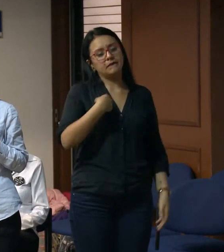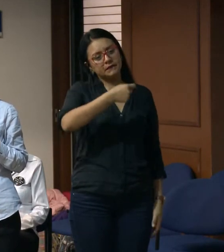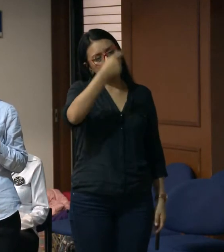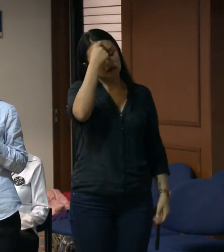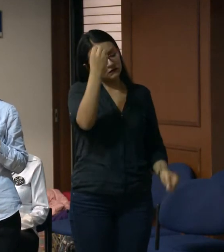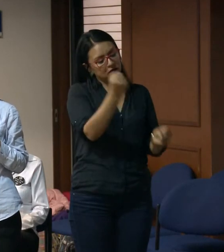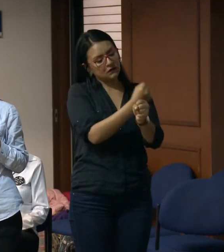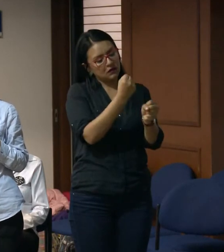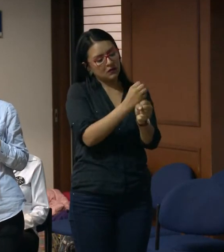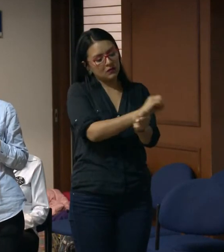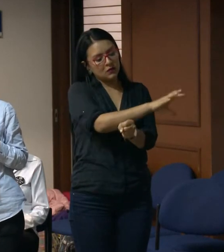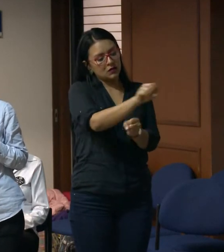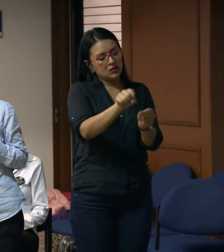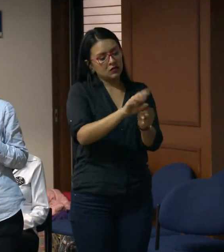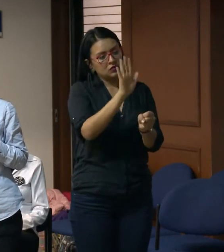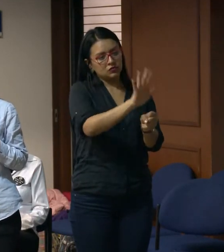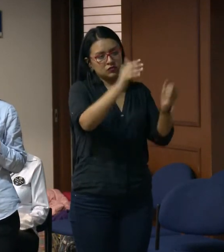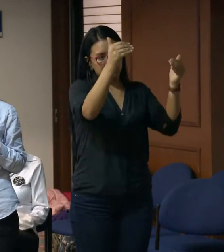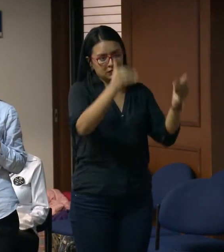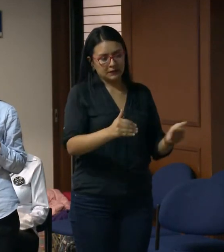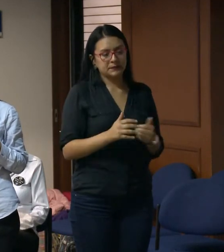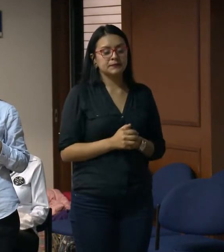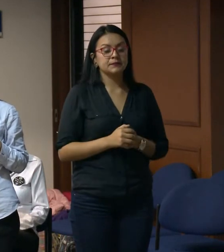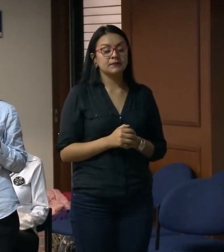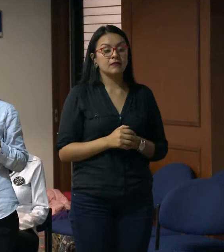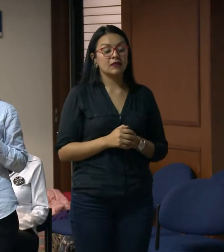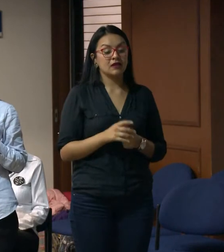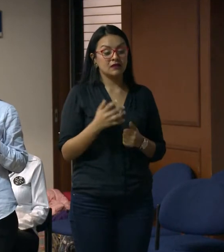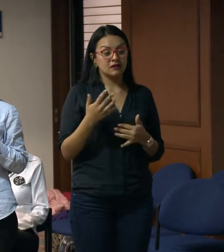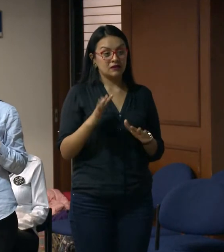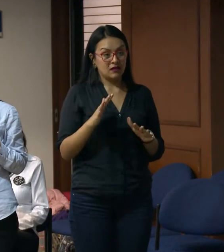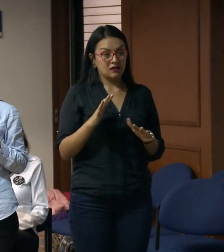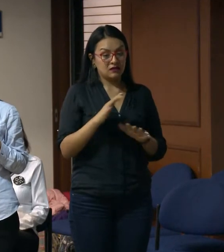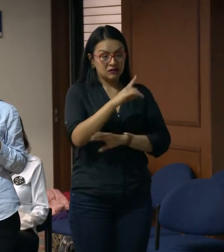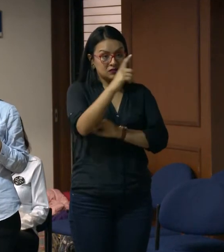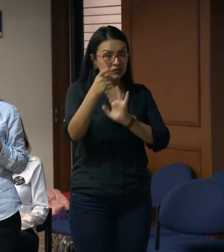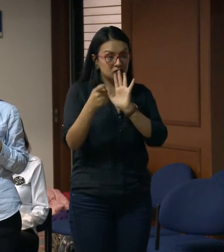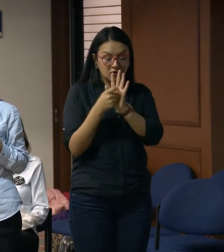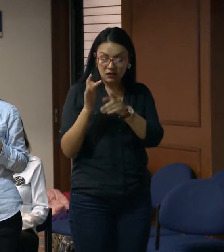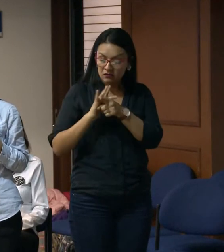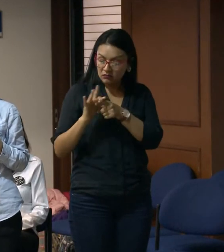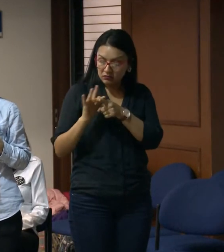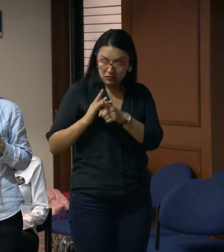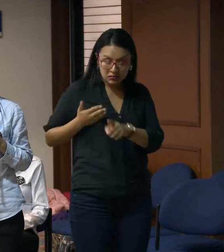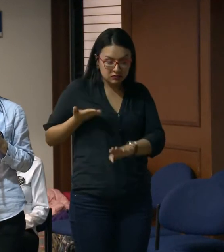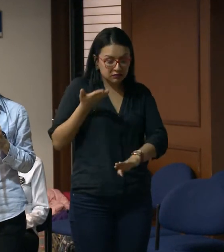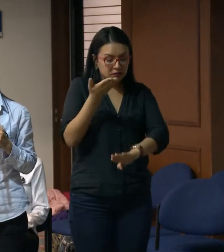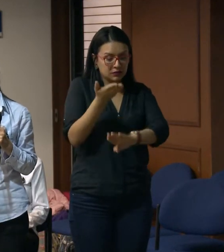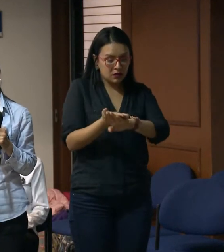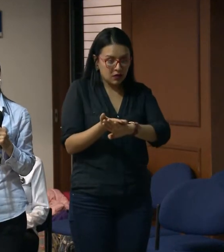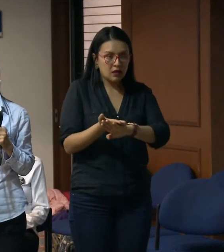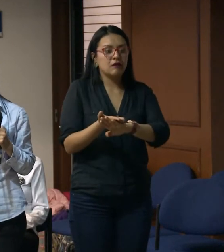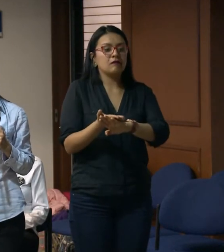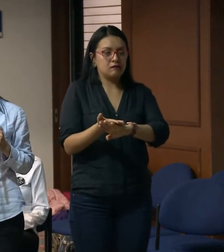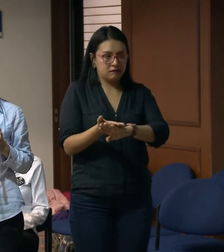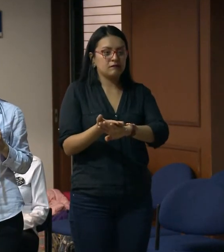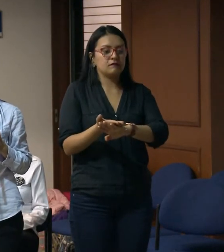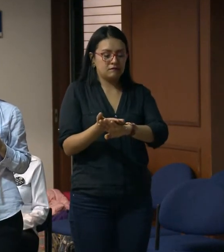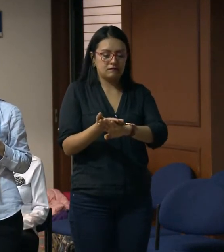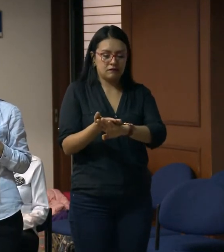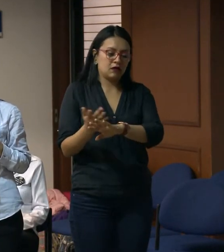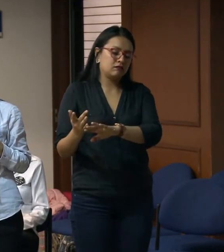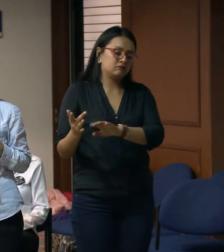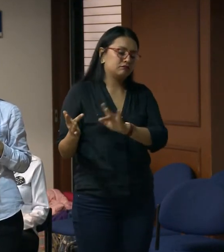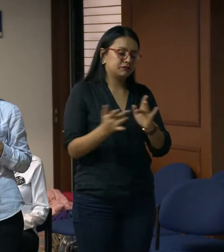para tener en cuenta en el trabajo con la población con discapacidad. Ya para cuando se fue a llevar a cabo el desarrollo de la propuesta, se trajo al contexto de